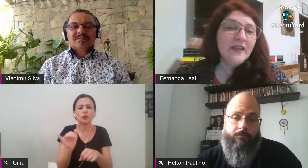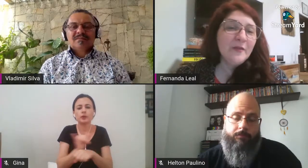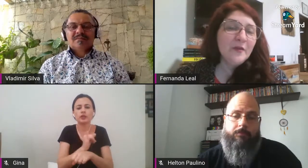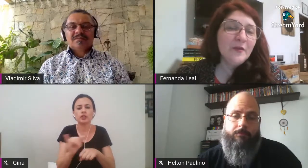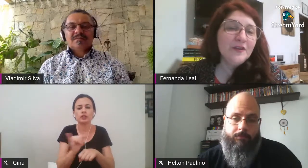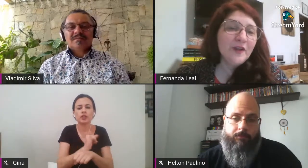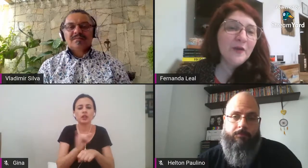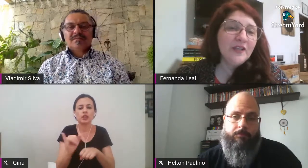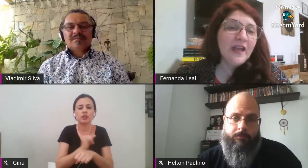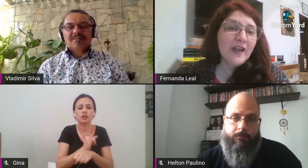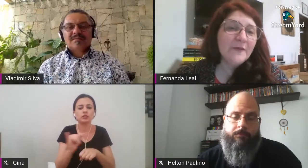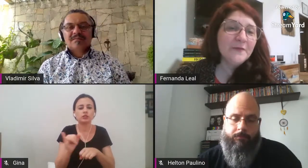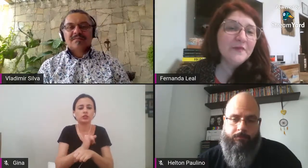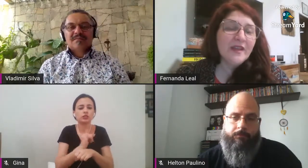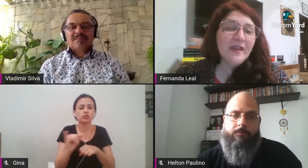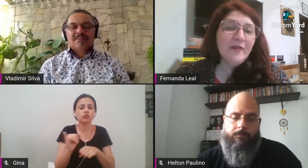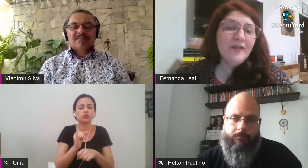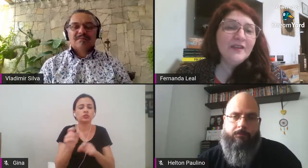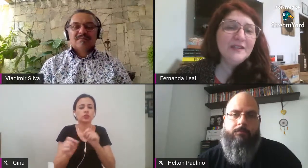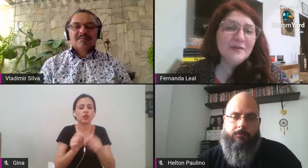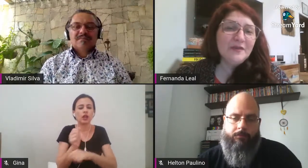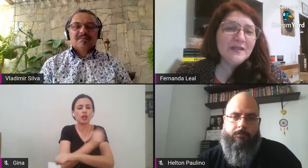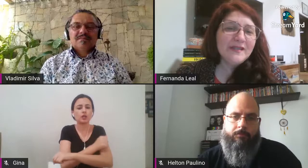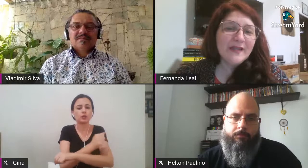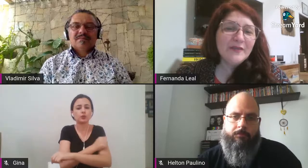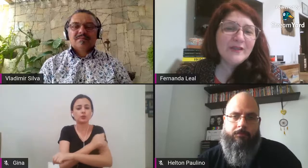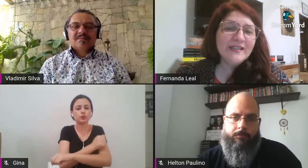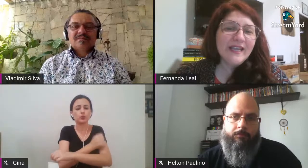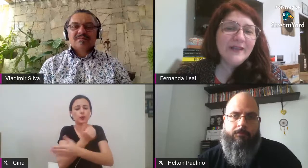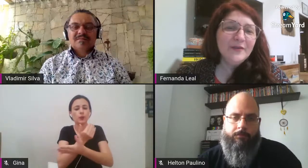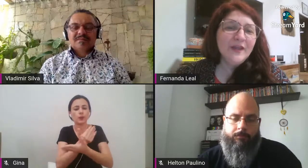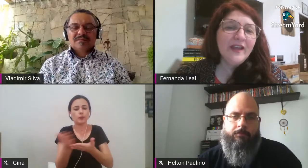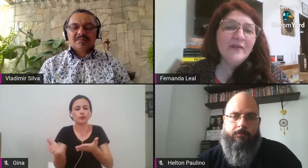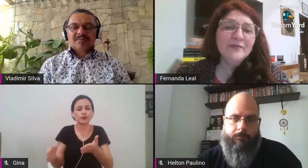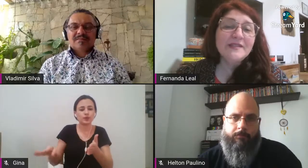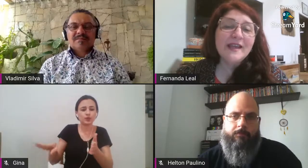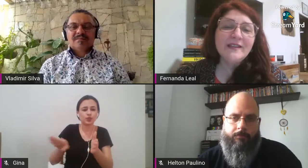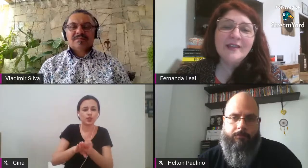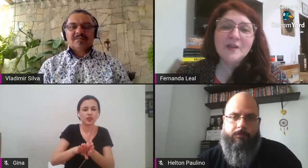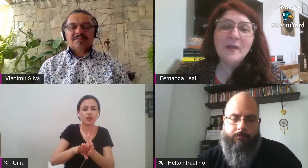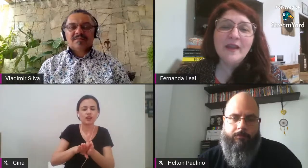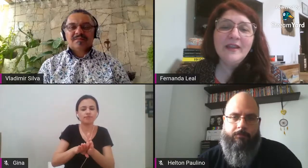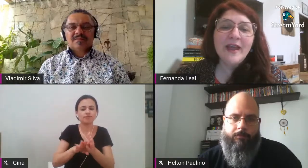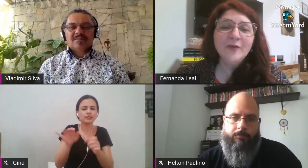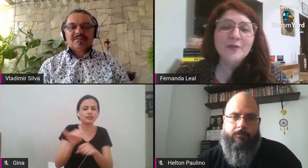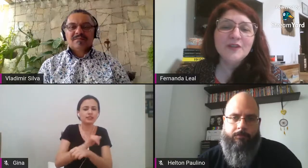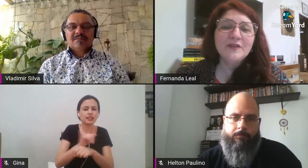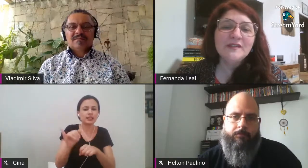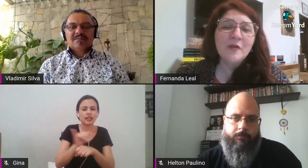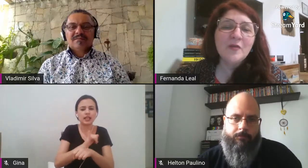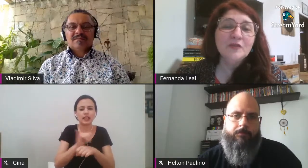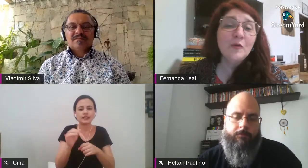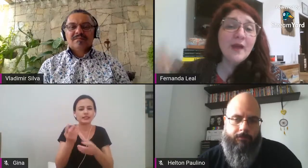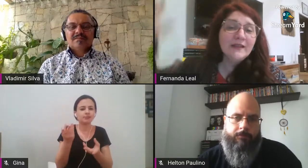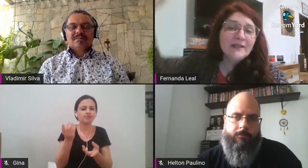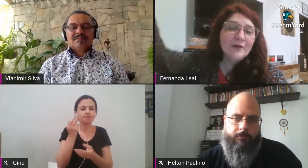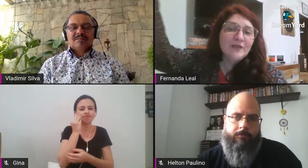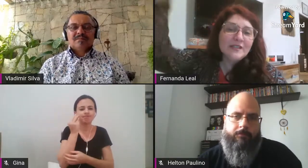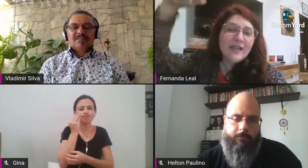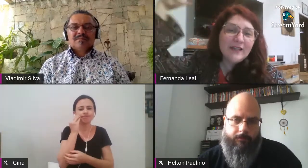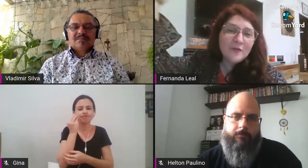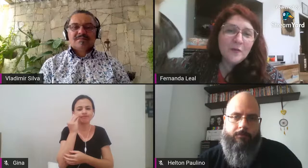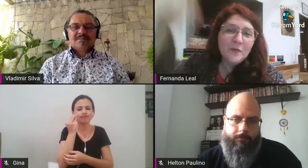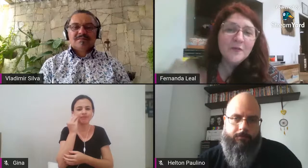regime acadêmico extraordinário. Eu vi tantas universidades fazendo, né, eu pensei até em chamar Reinaldo para a gente fazer alguma tomada